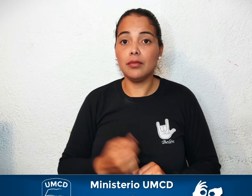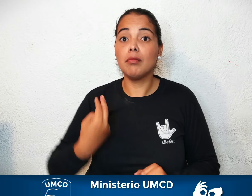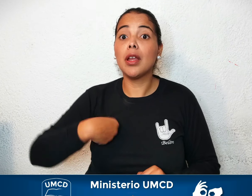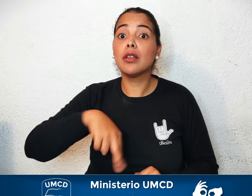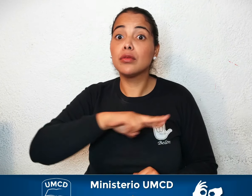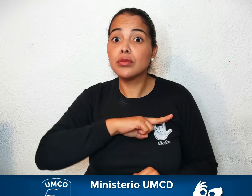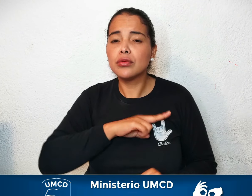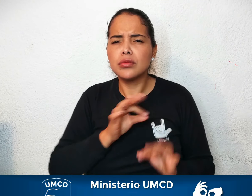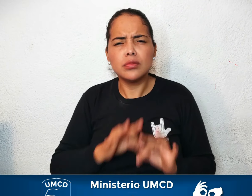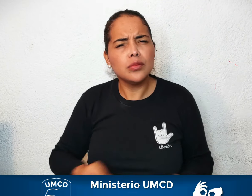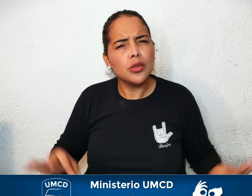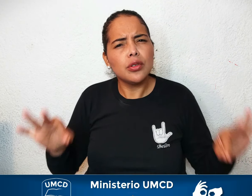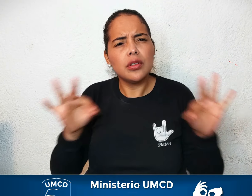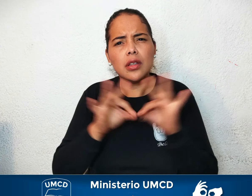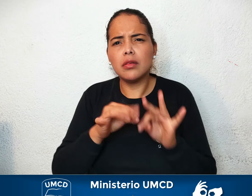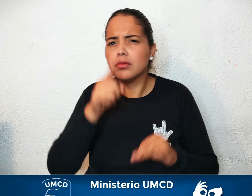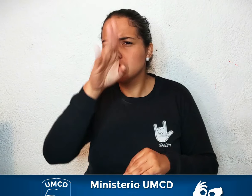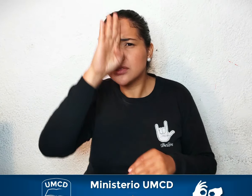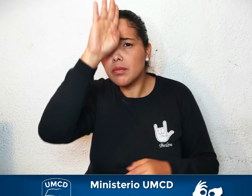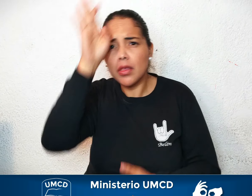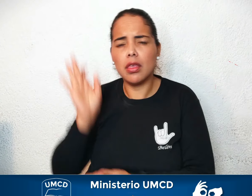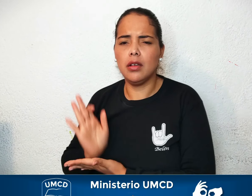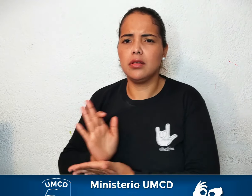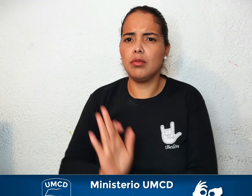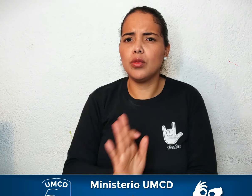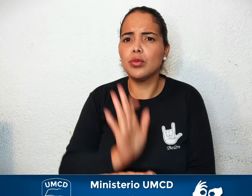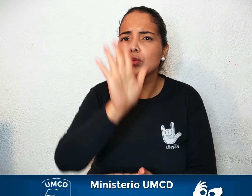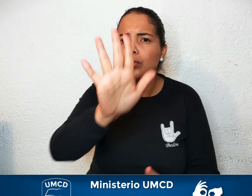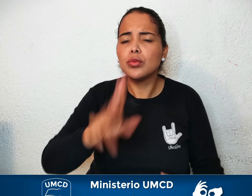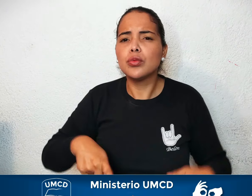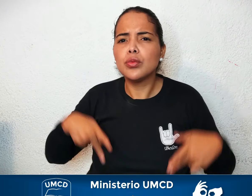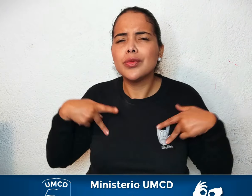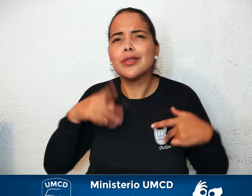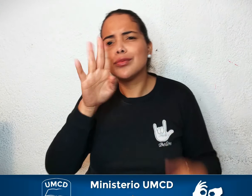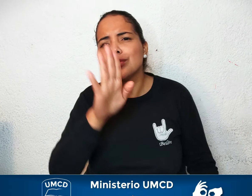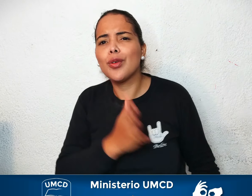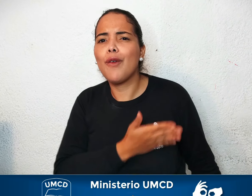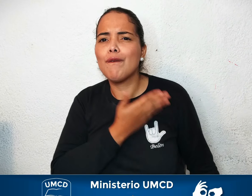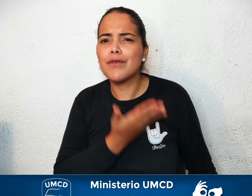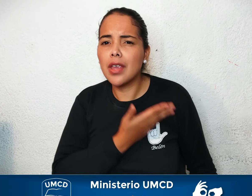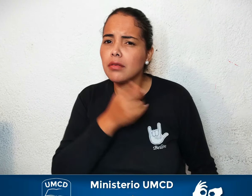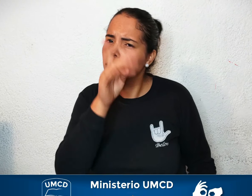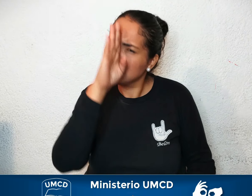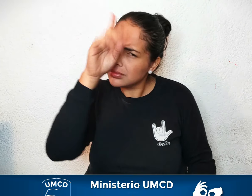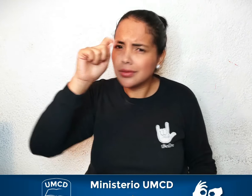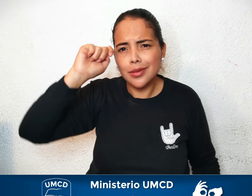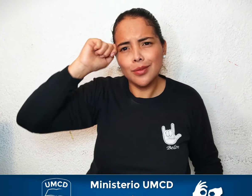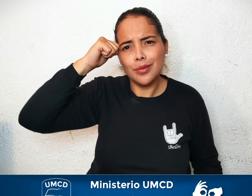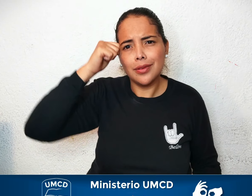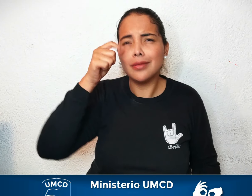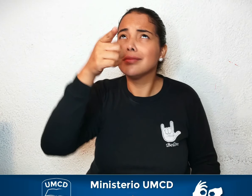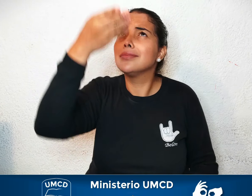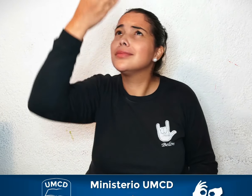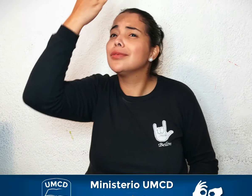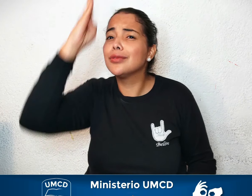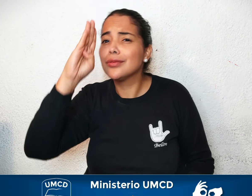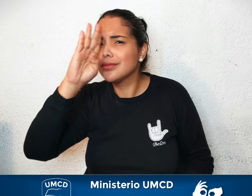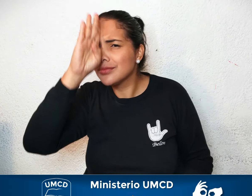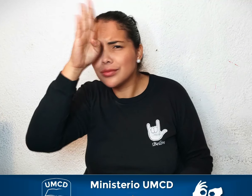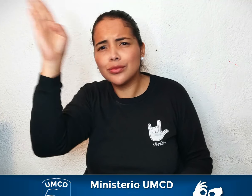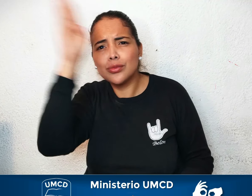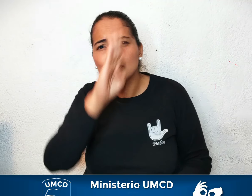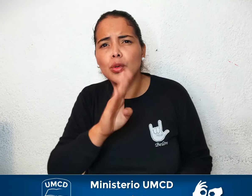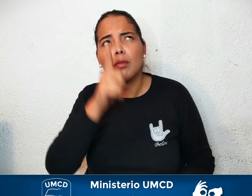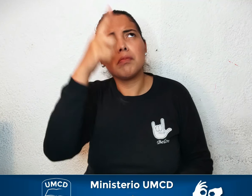Para nosotros poder dar testimonio con confianza, debemos recordar de que el Señor no nos